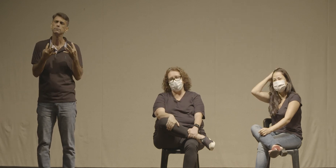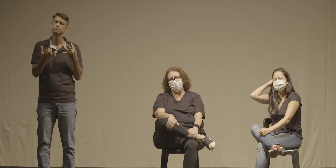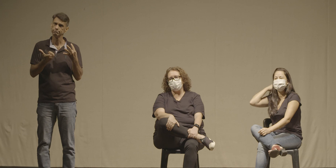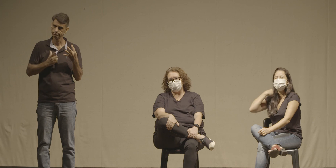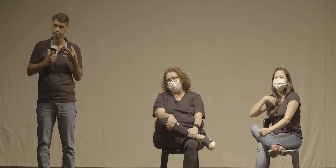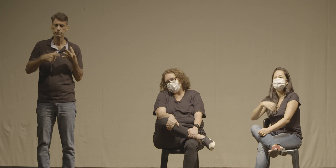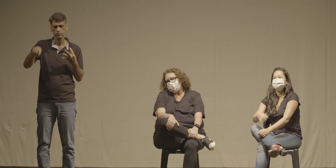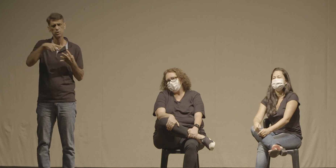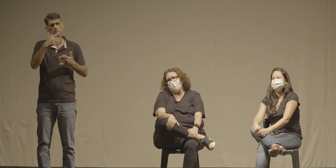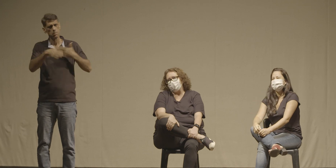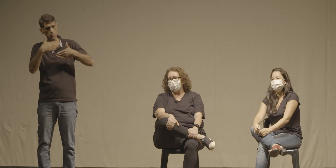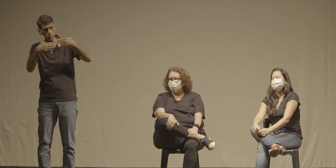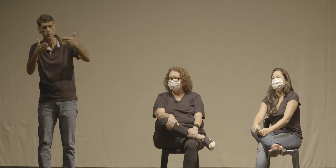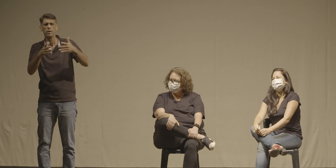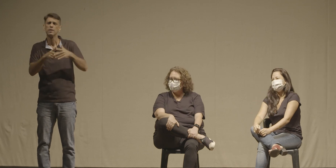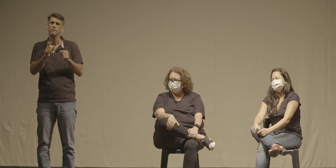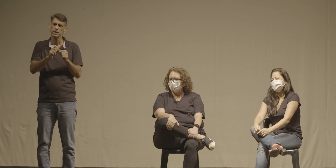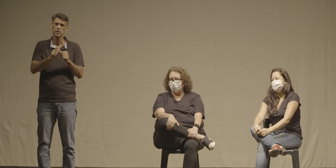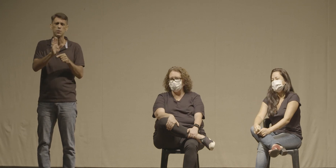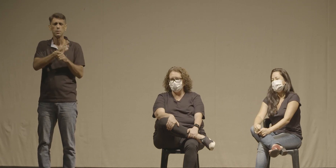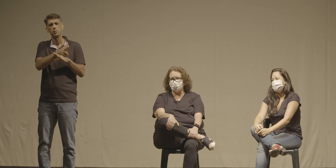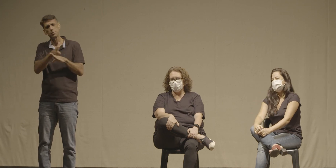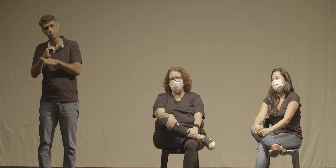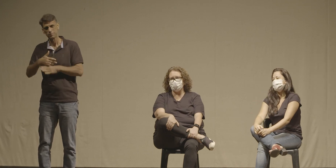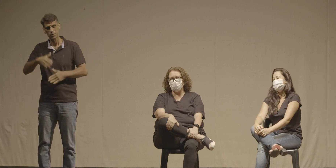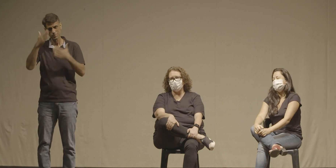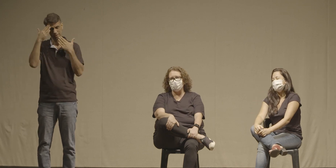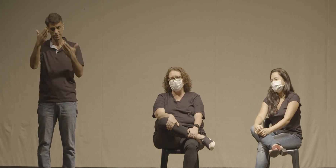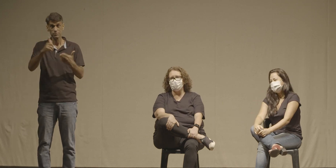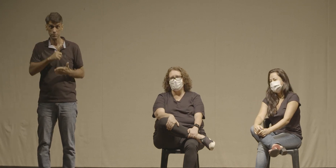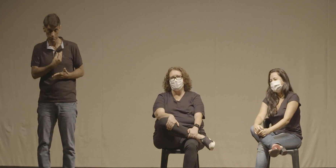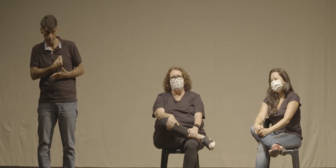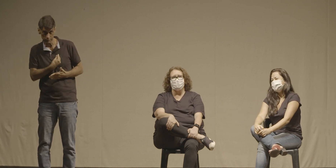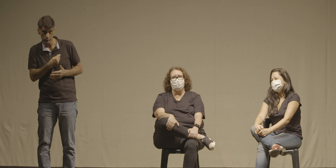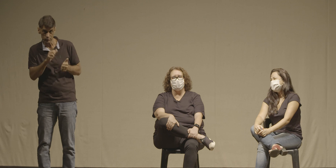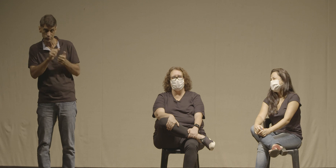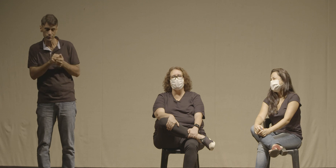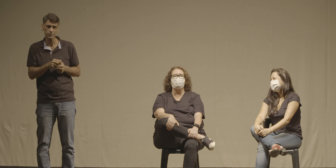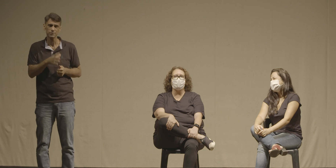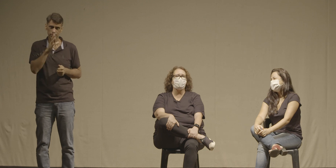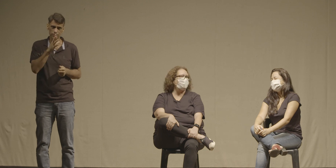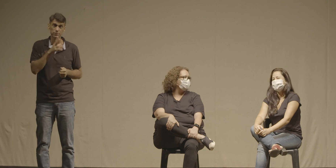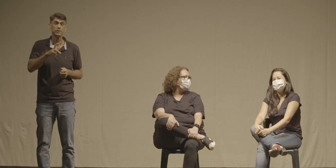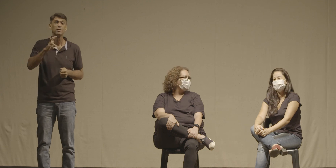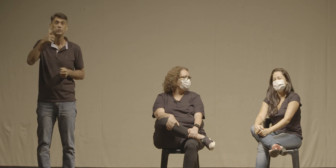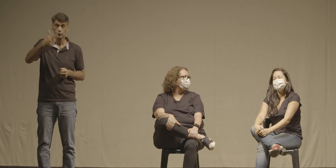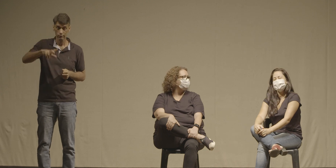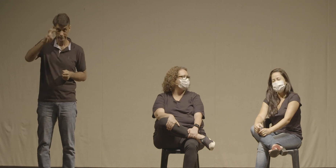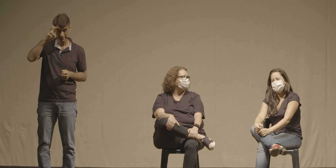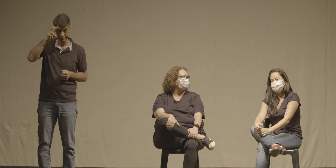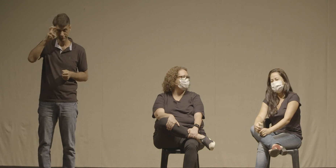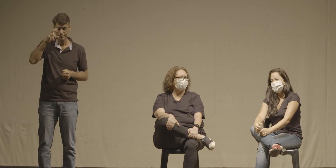e cada vez produzindo mais, né? Então, obrigada a vocês aí por estarem aqui e quinta-feira estamos aí de novo, né?